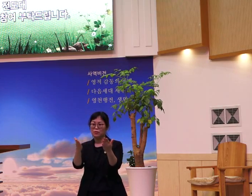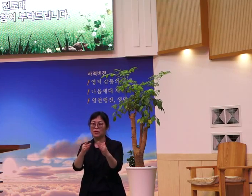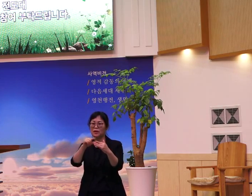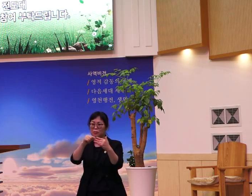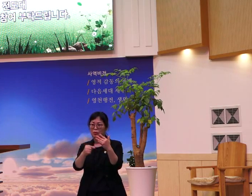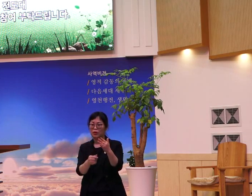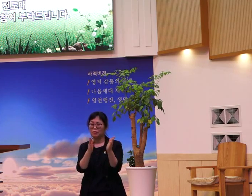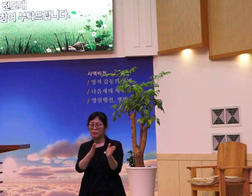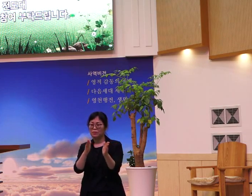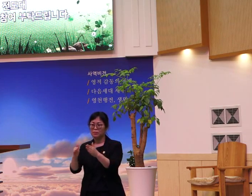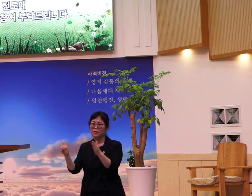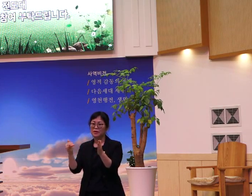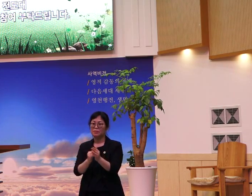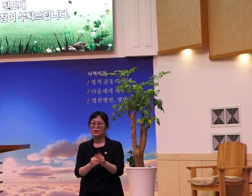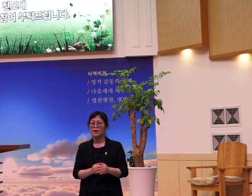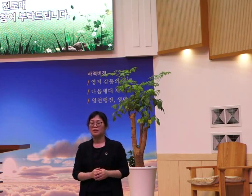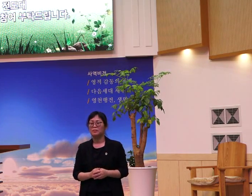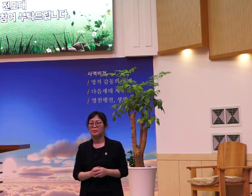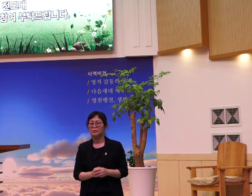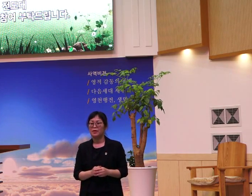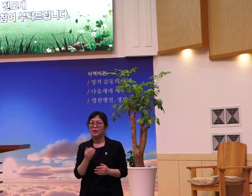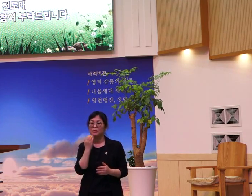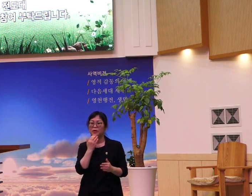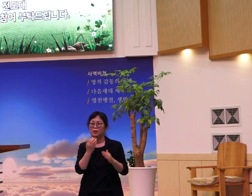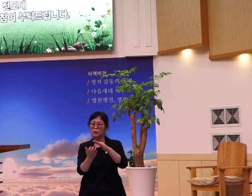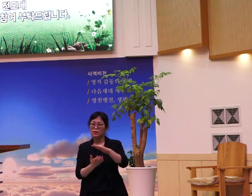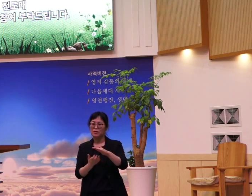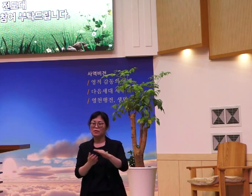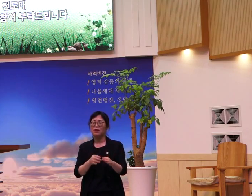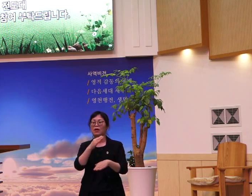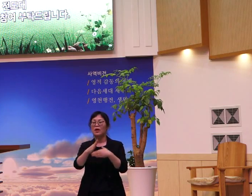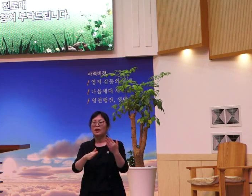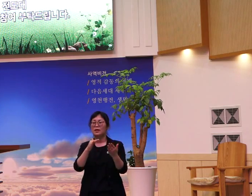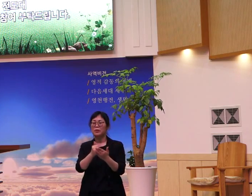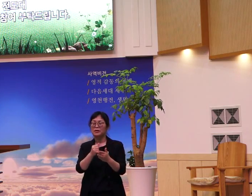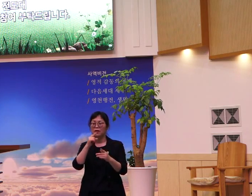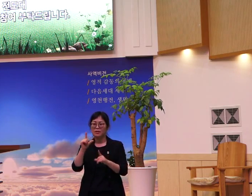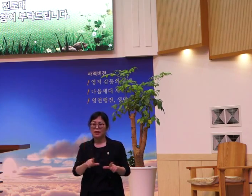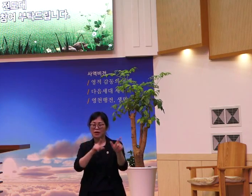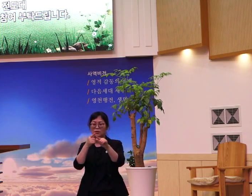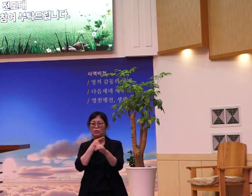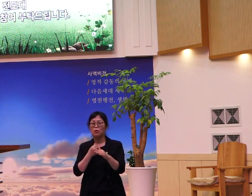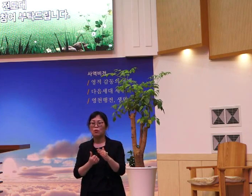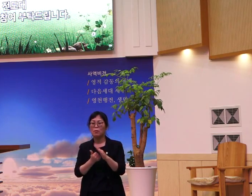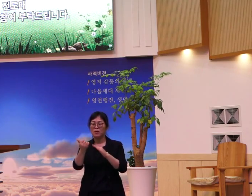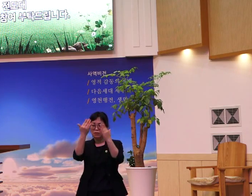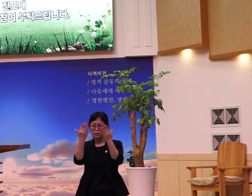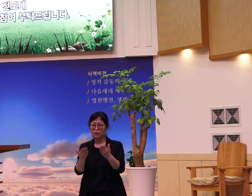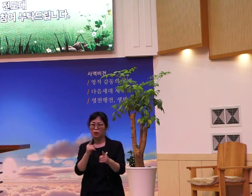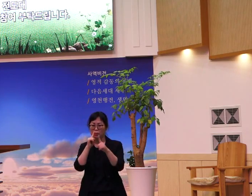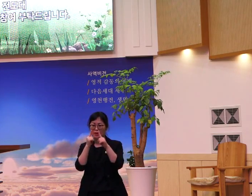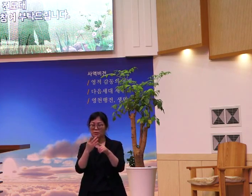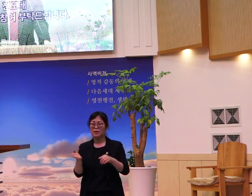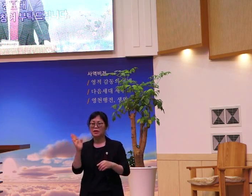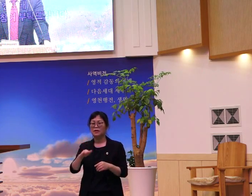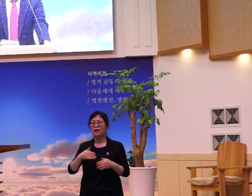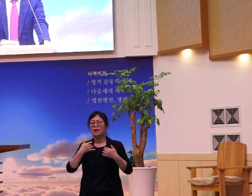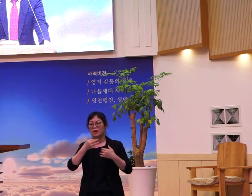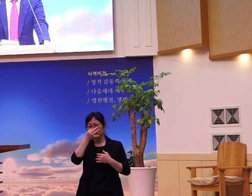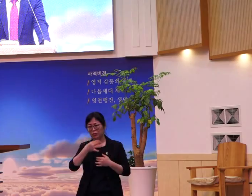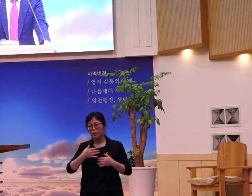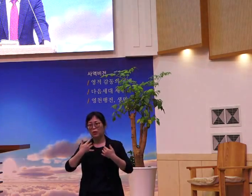준비했습니다. 베드로전서 1장 3절 말씀에 하나님이 산소망을 주시라고 했는데 힘들고 어렵고 낙심되는 이때에